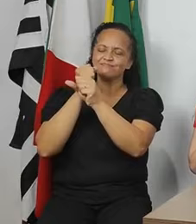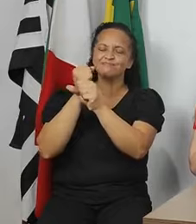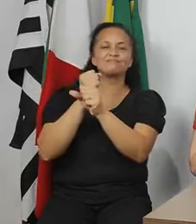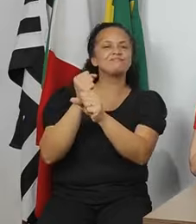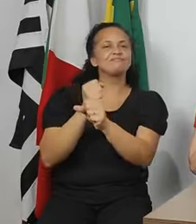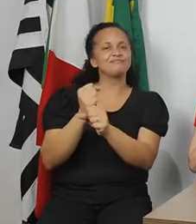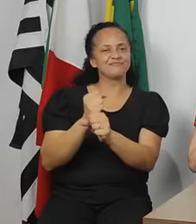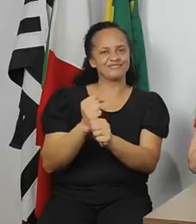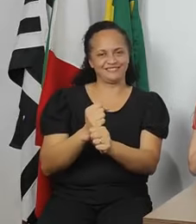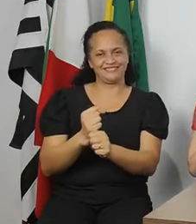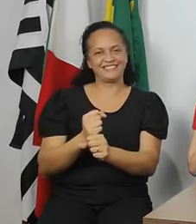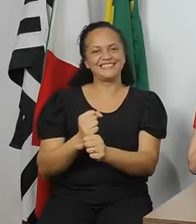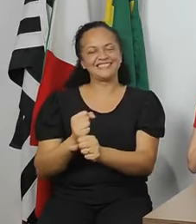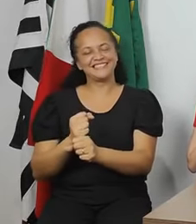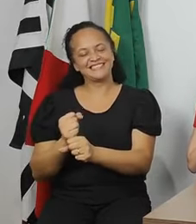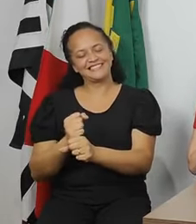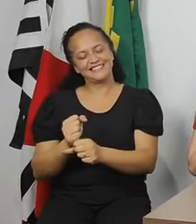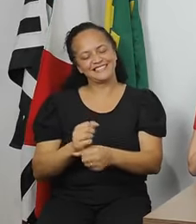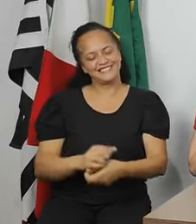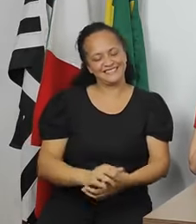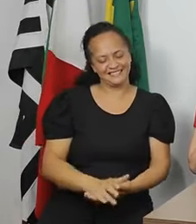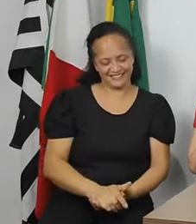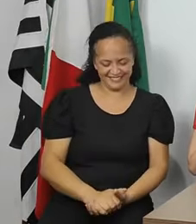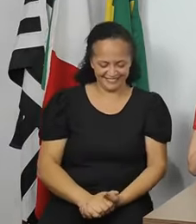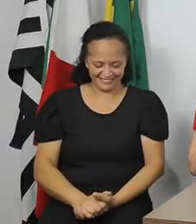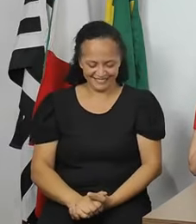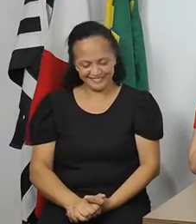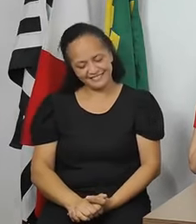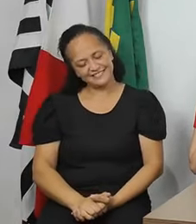séculos dos séculos.